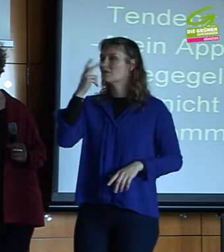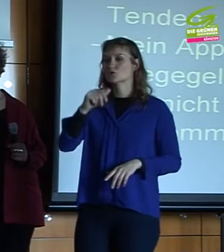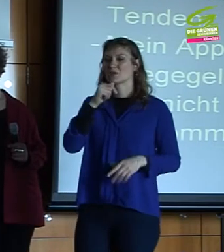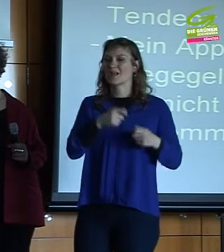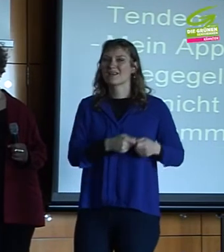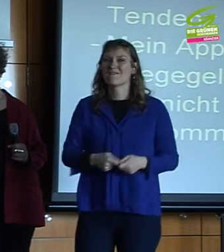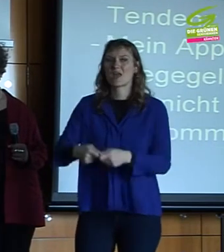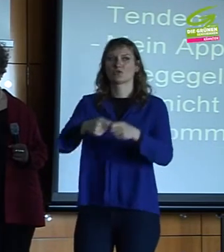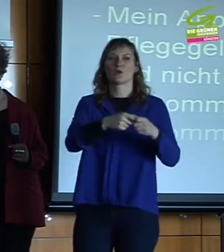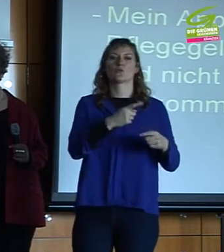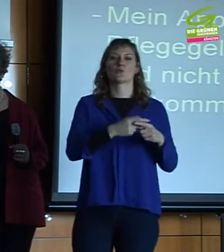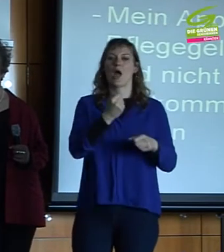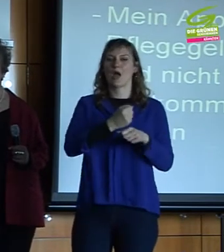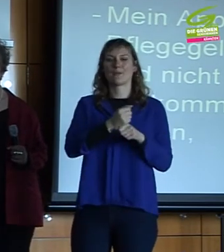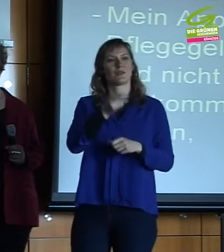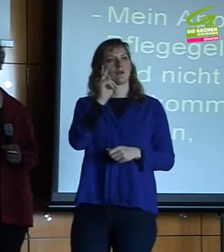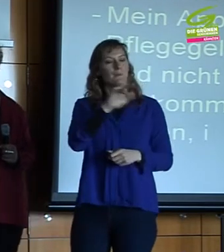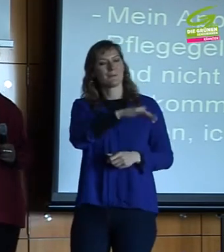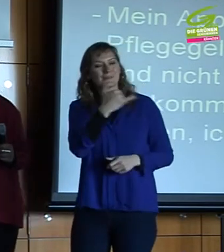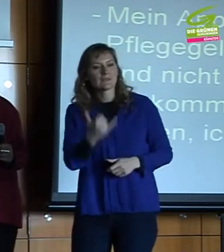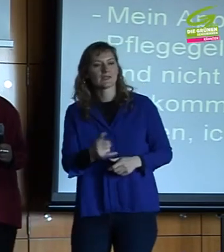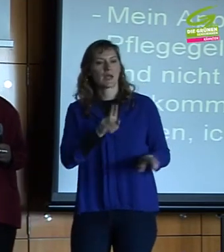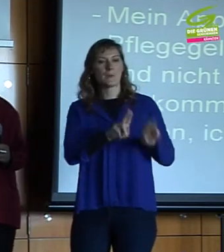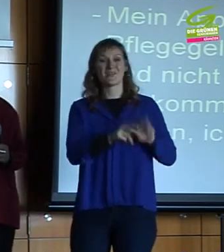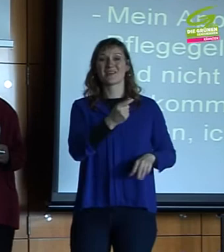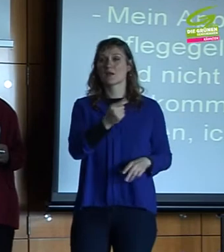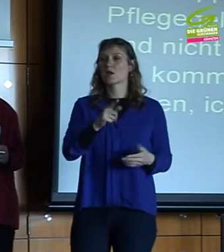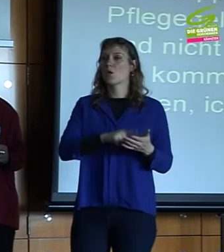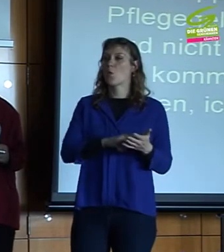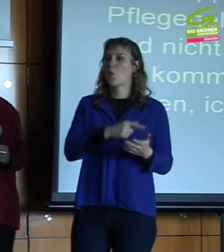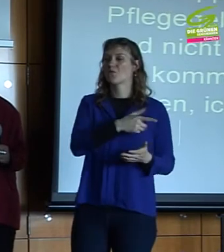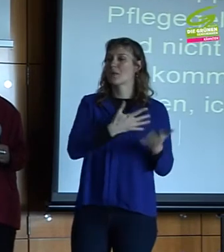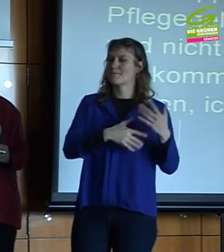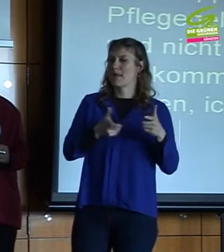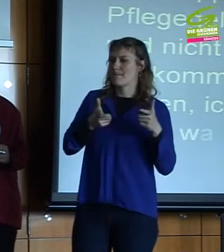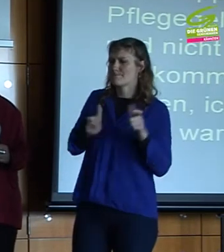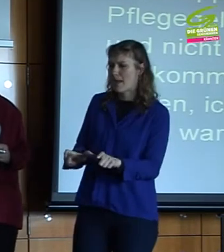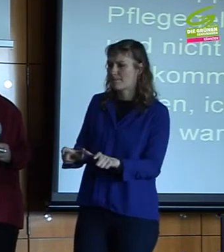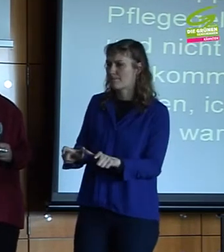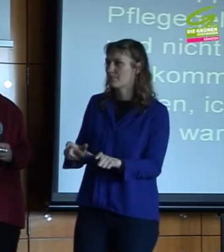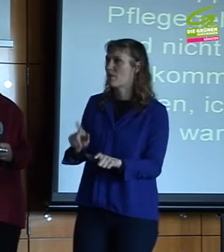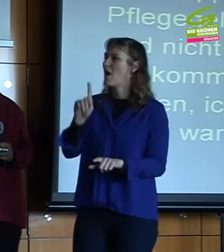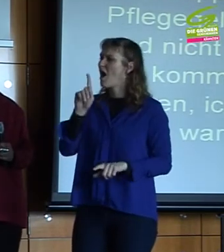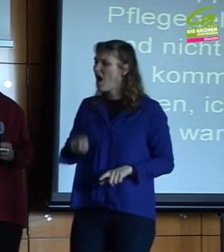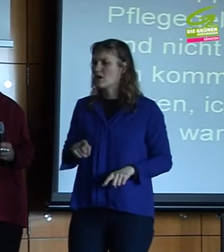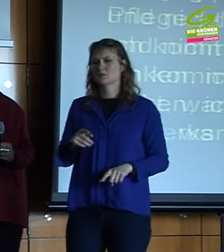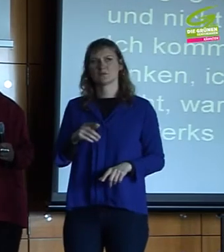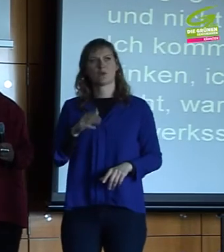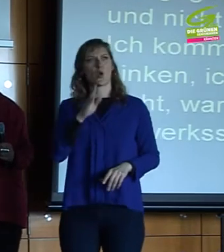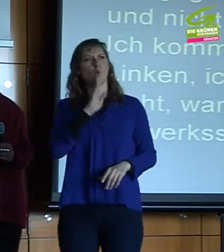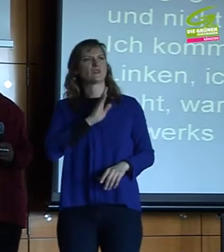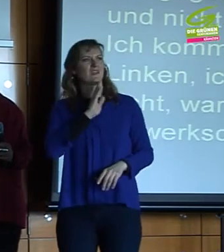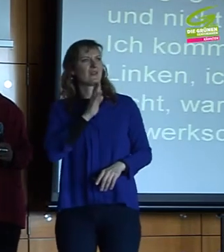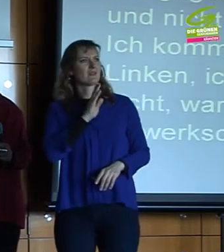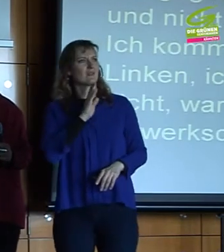die Arbeiterkammer gerade in der Frage Pflegegeld oft ein größerer Hemmschuh sind als konservative